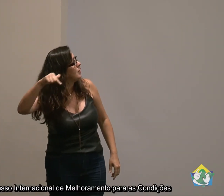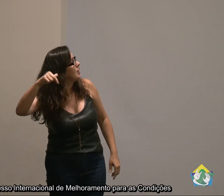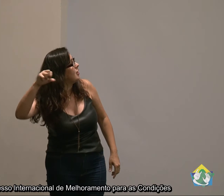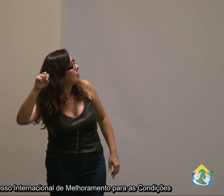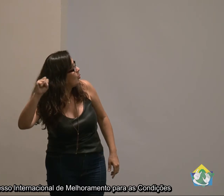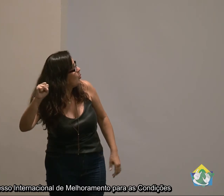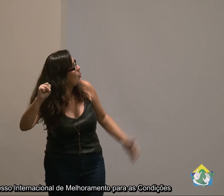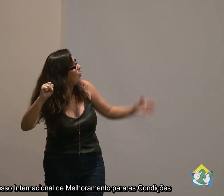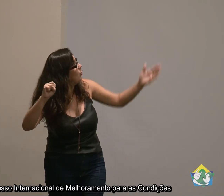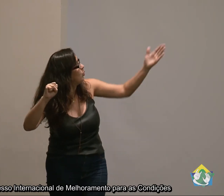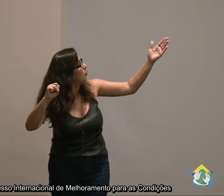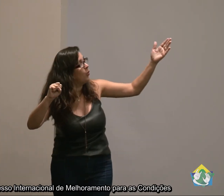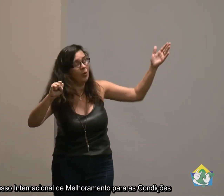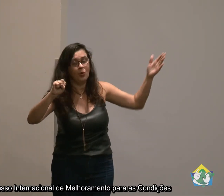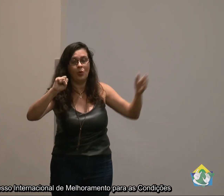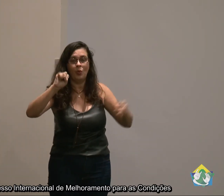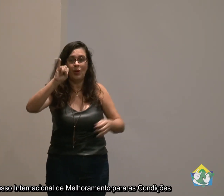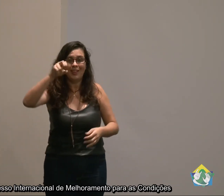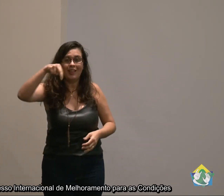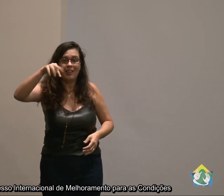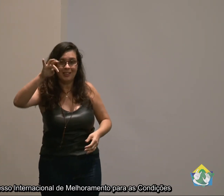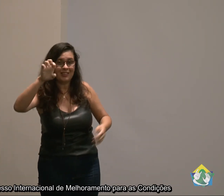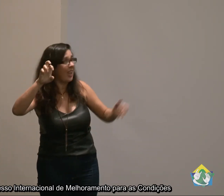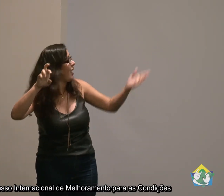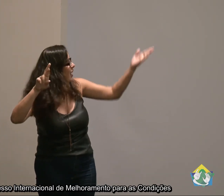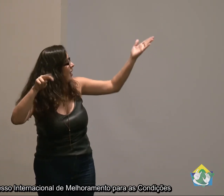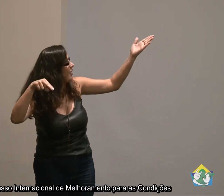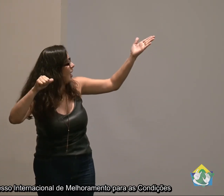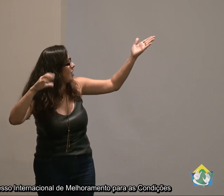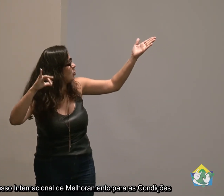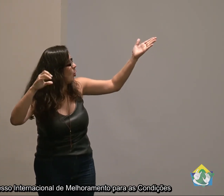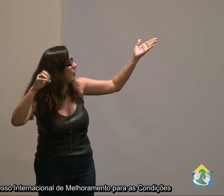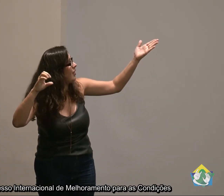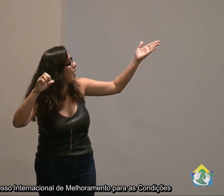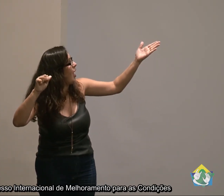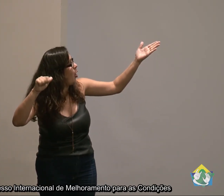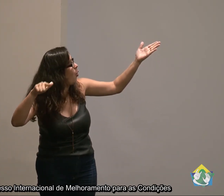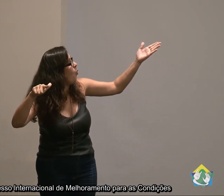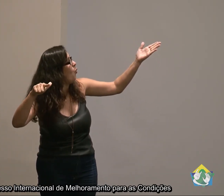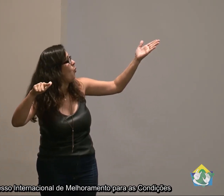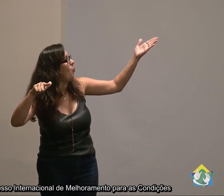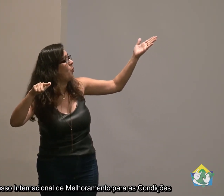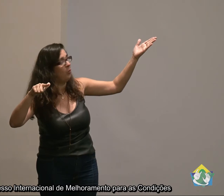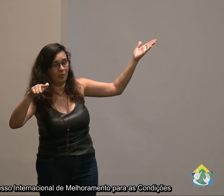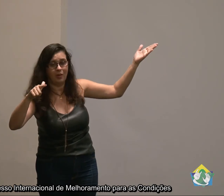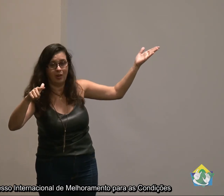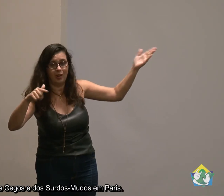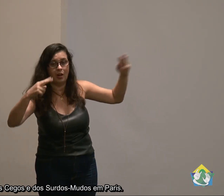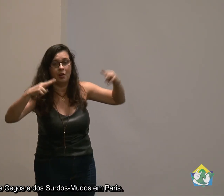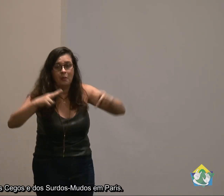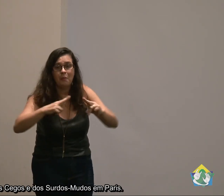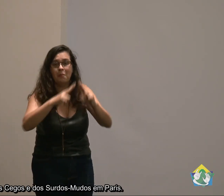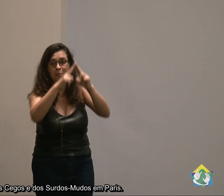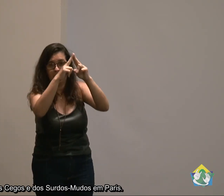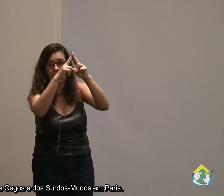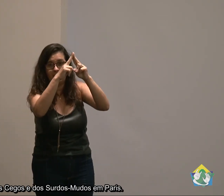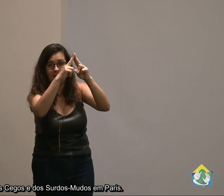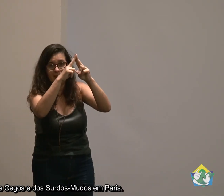em 1878 o congresso internacional para melhoramento das condições dos cegos e dos surdos